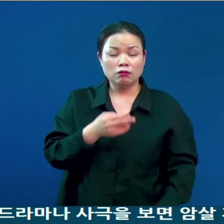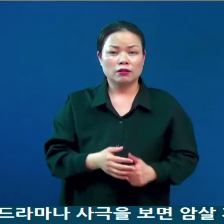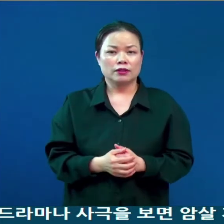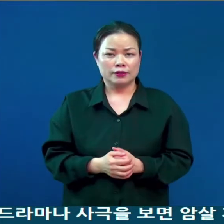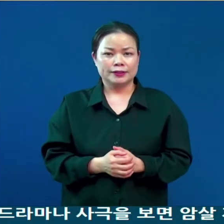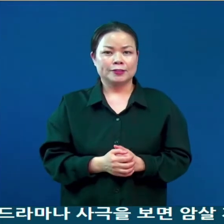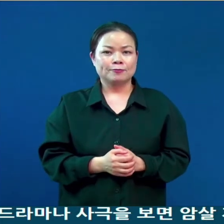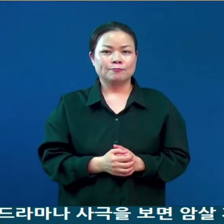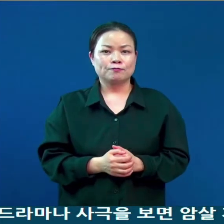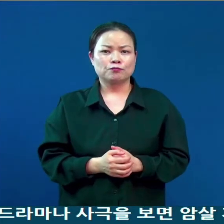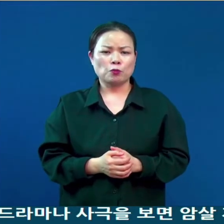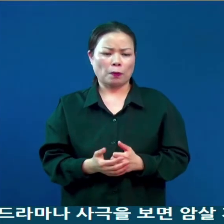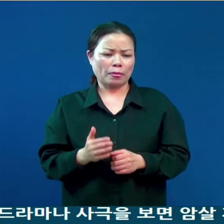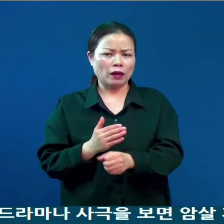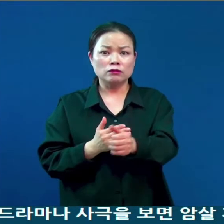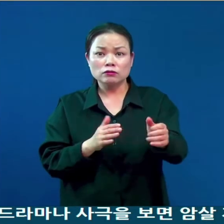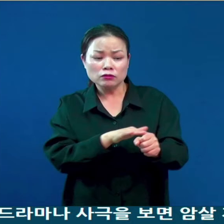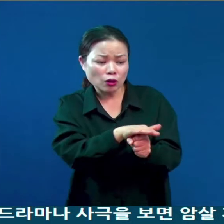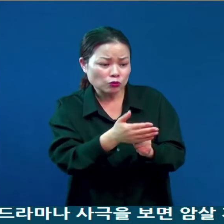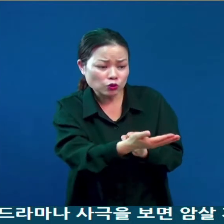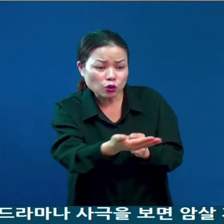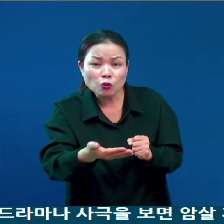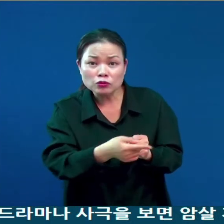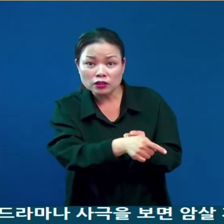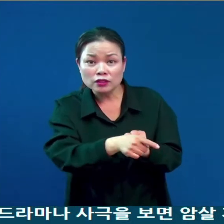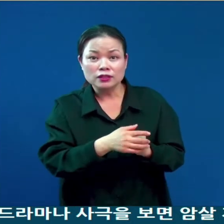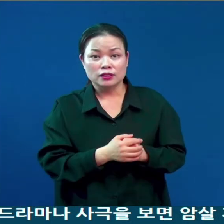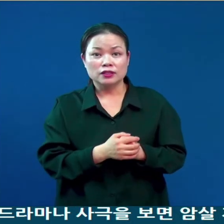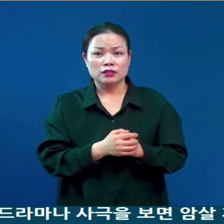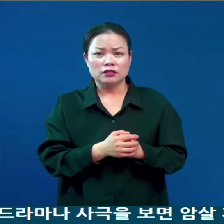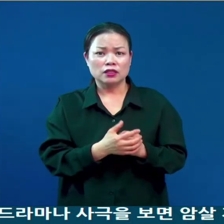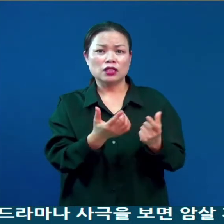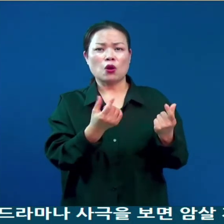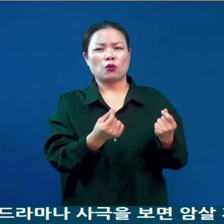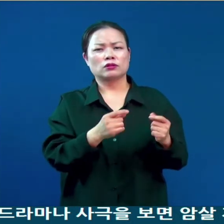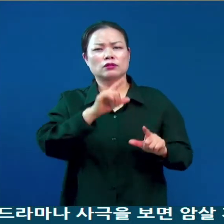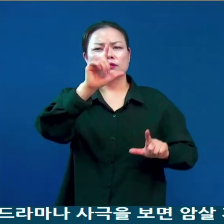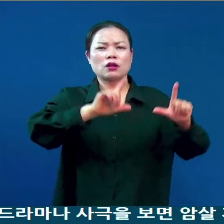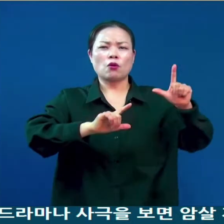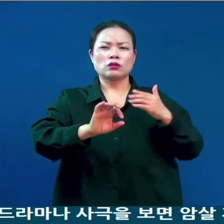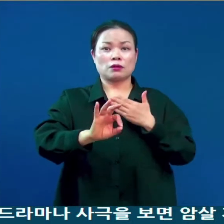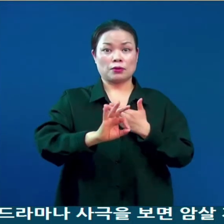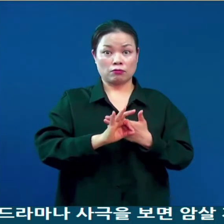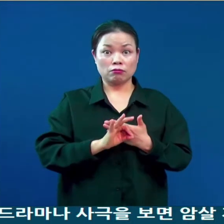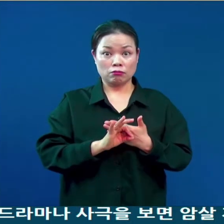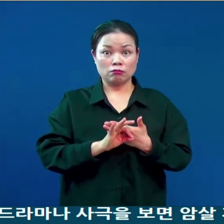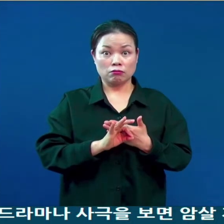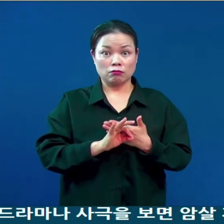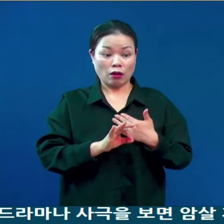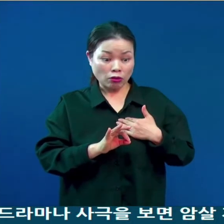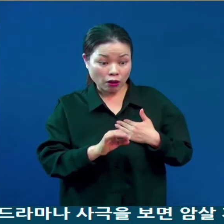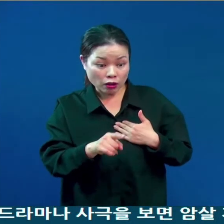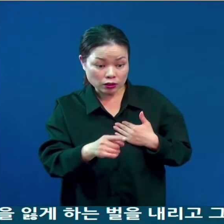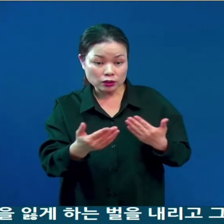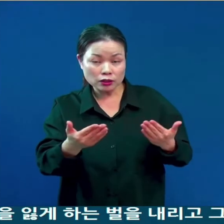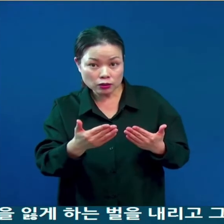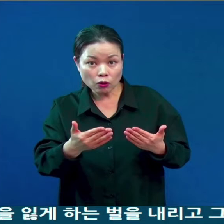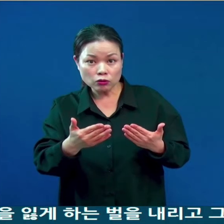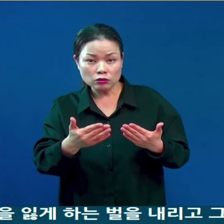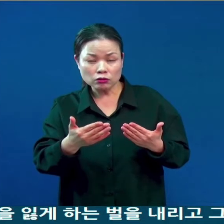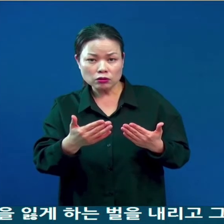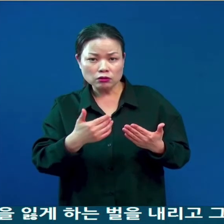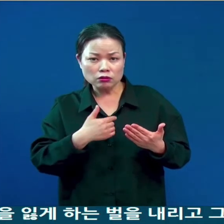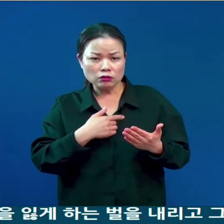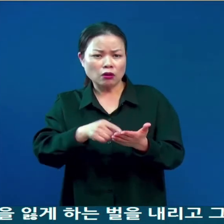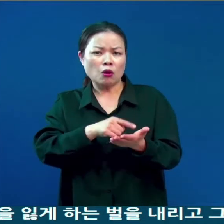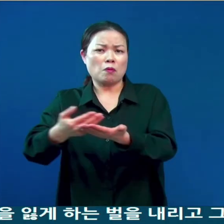것이죠. 사랑하는 여러분, 만약 여러분들이 이와 같은 상황에 처해 있다면, 내가 그런 일들에 대해서 보상을